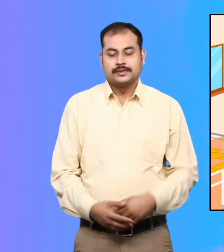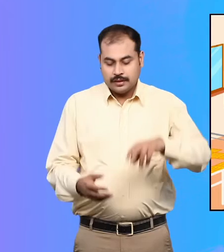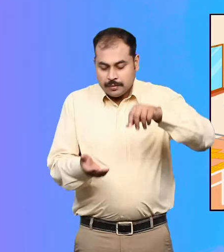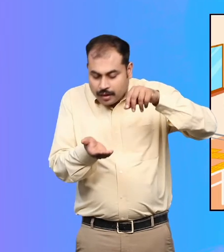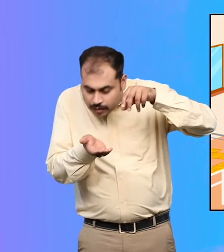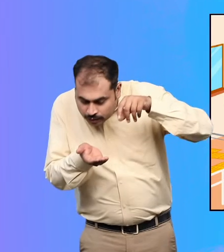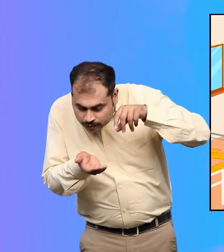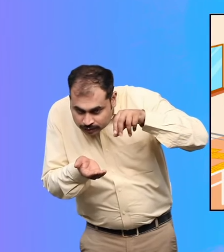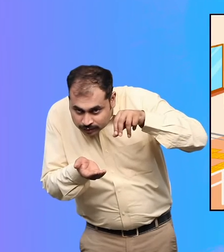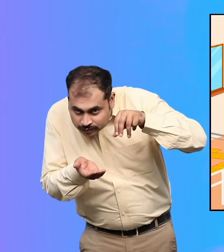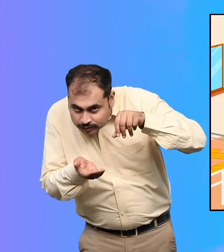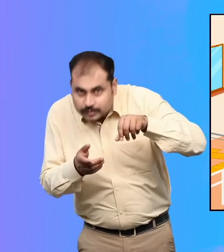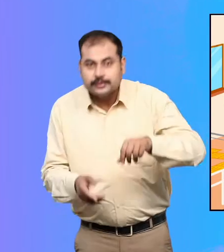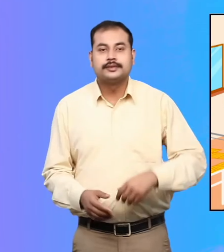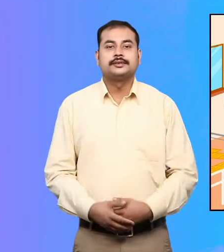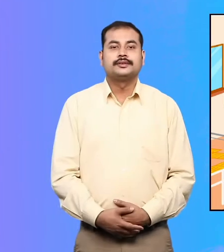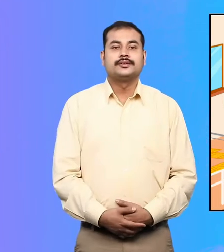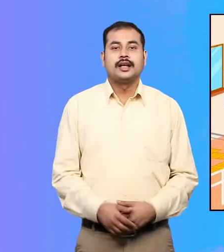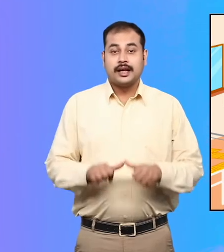को सुगम में पेयजल फव्वारा